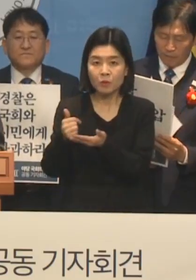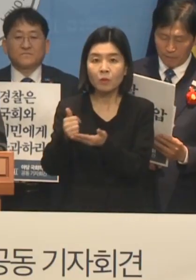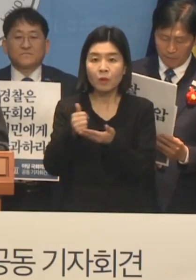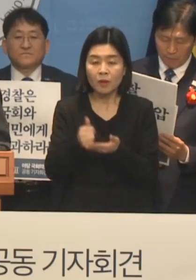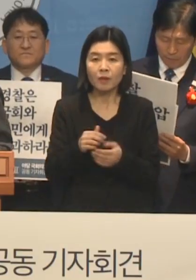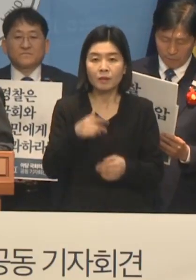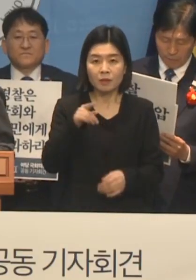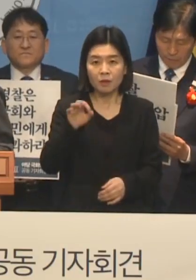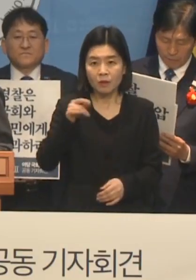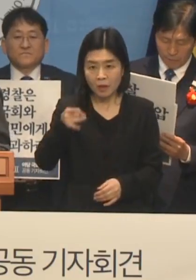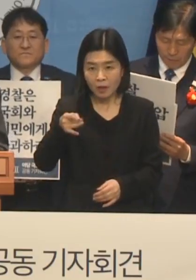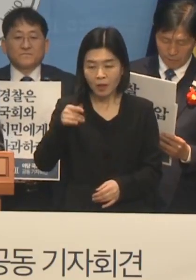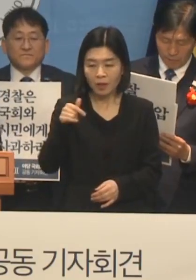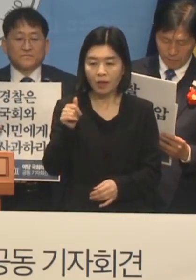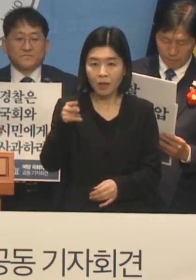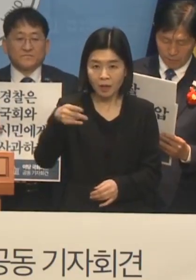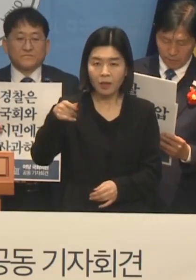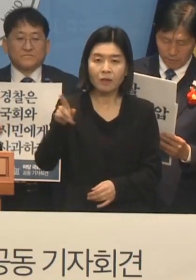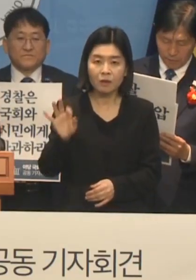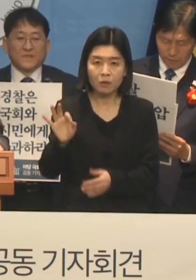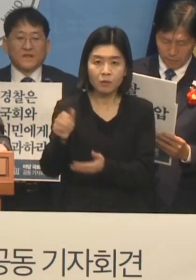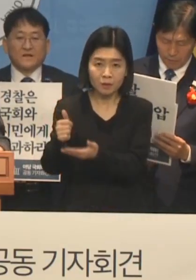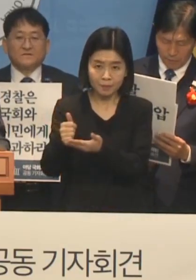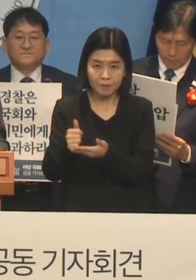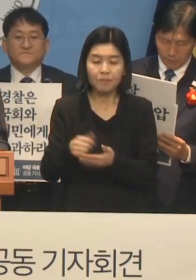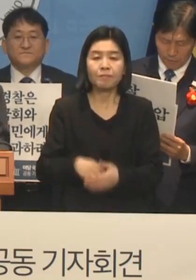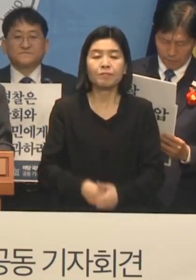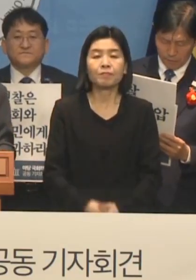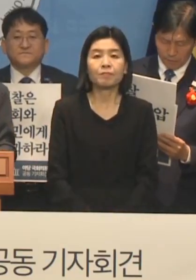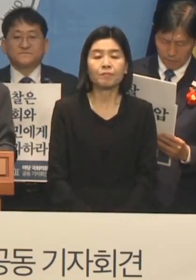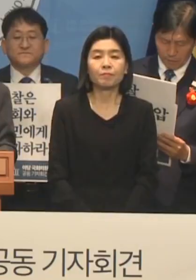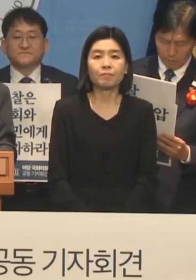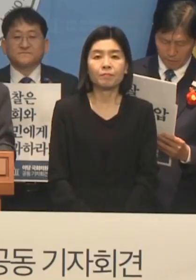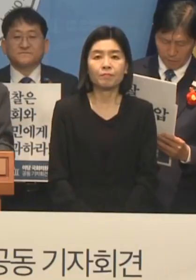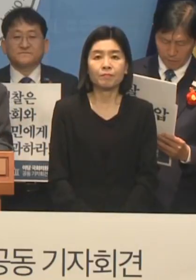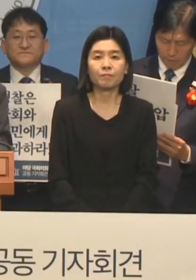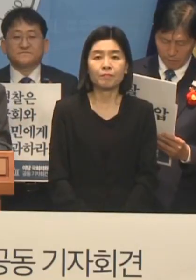당사자인 정혜경 의원님 오셨네요. 예, 죄송합니다.